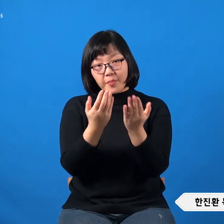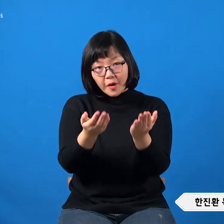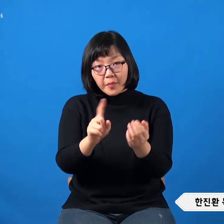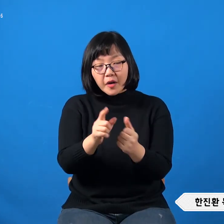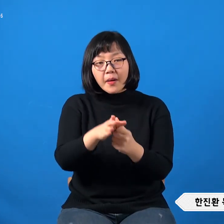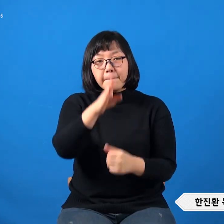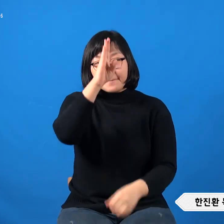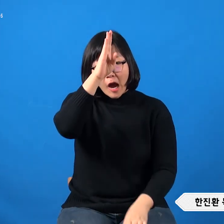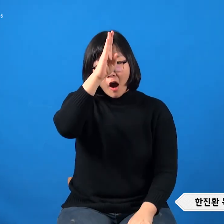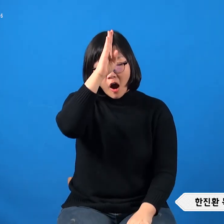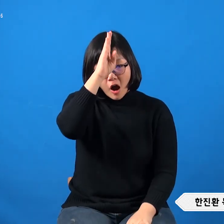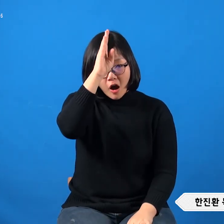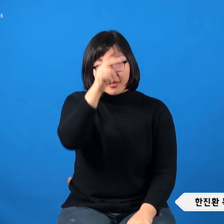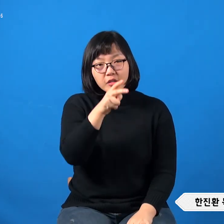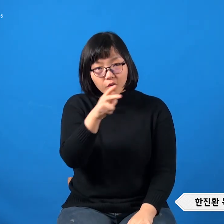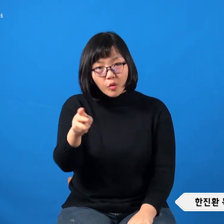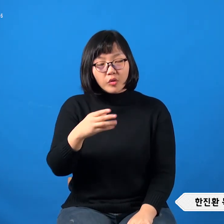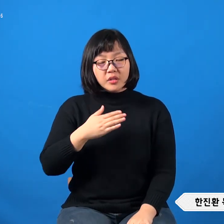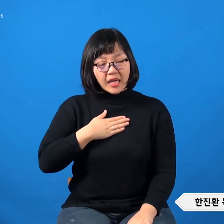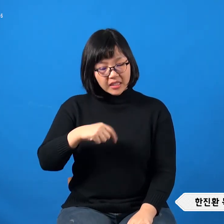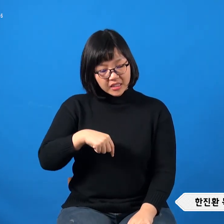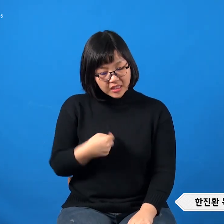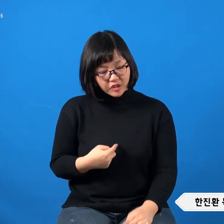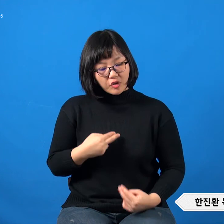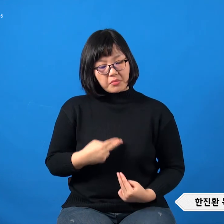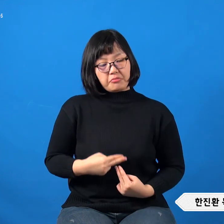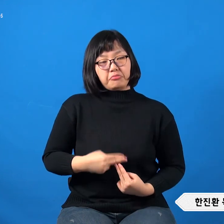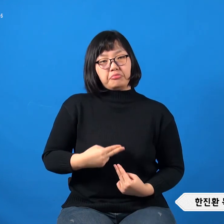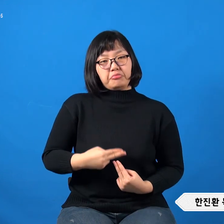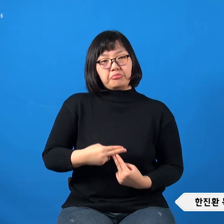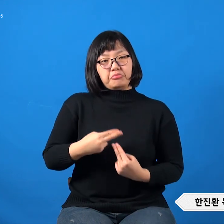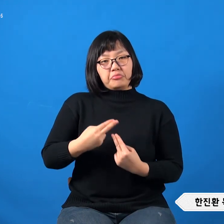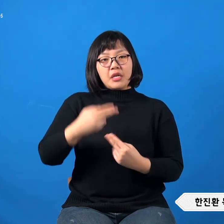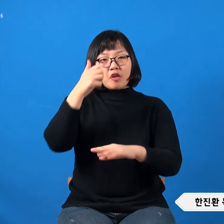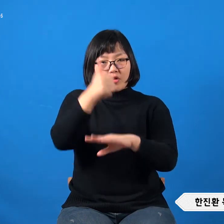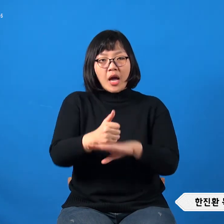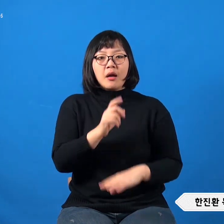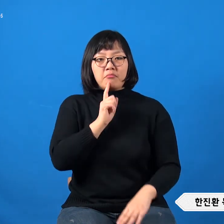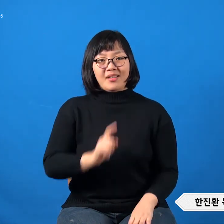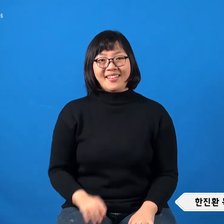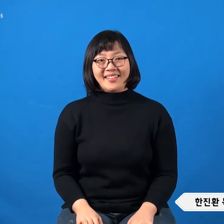병은 자기가 자기 몸에 죄를 지었기 때문에 걸리는 것이라고 했습니다.